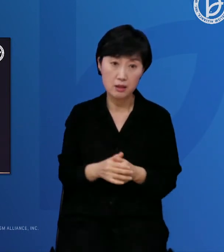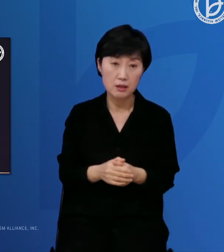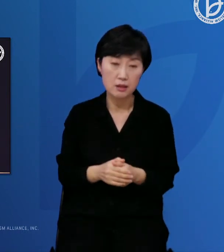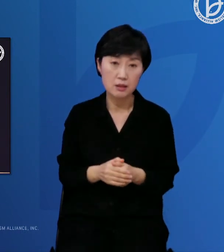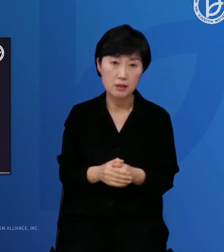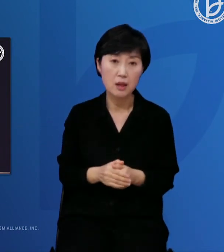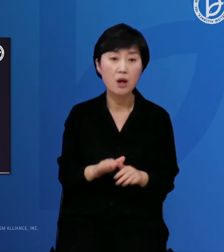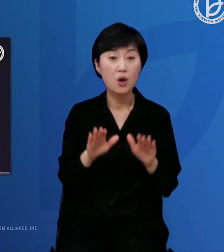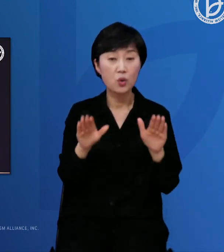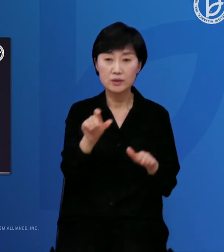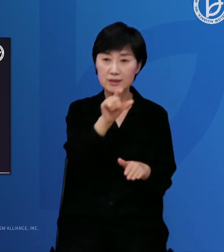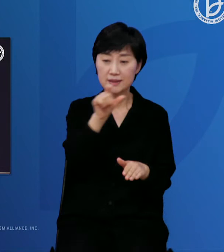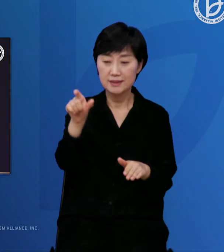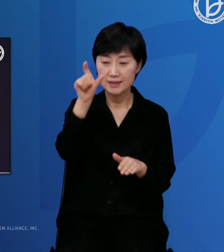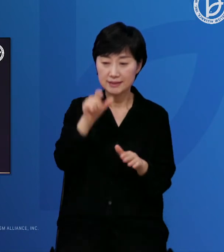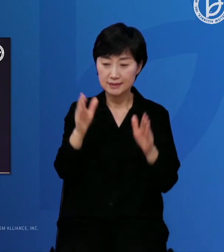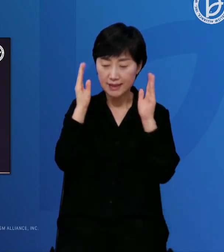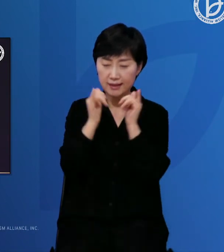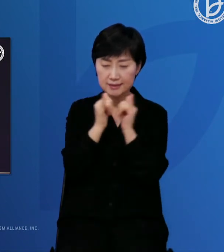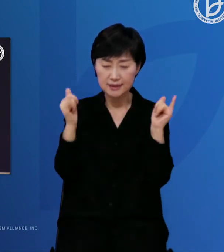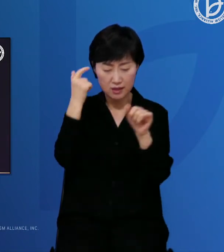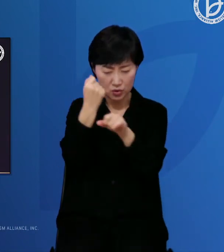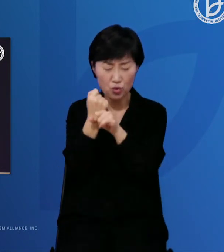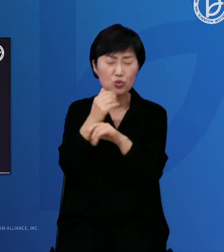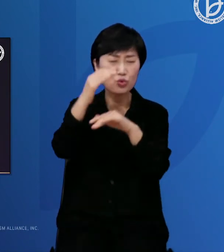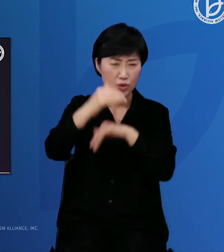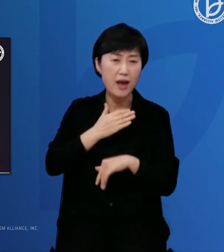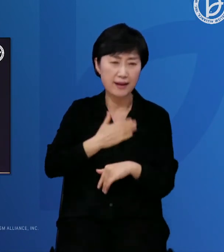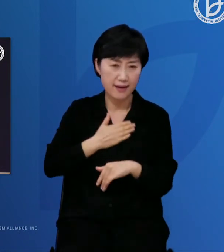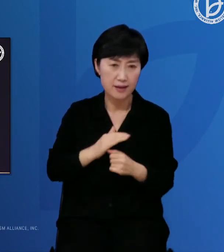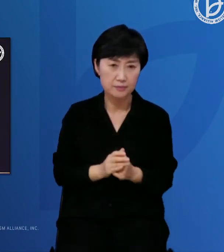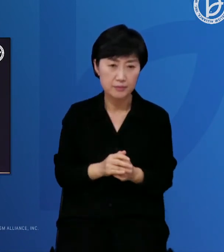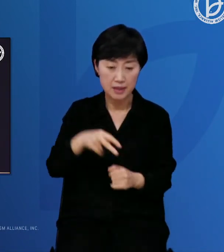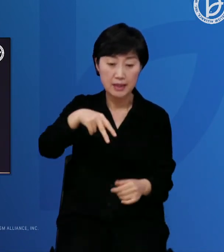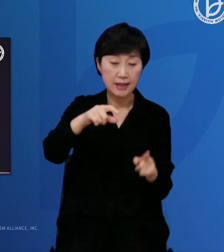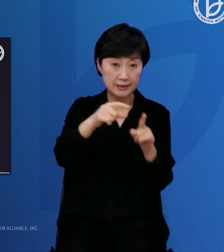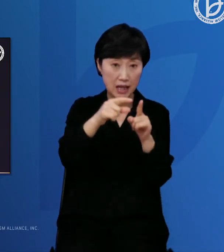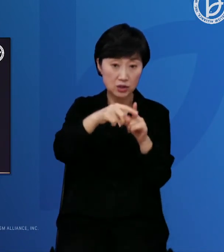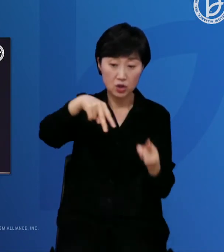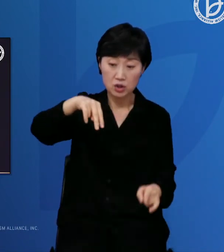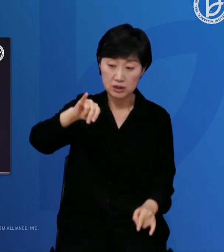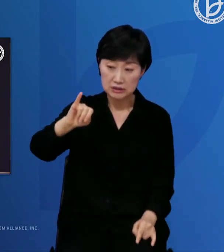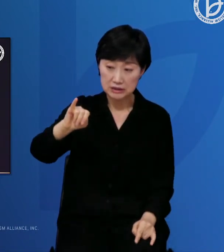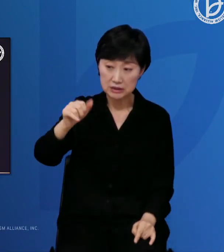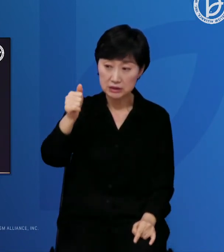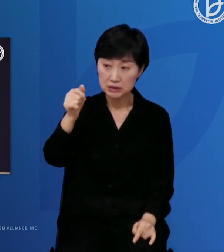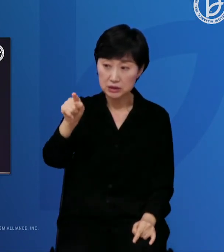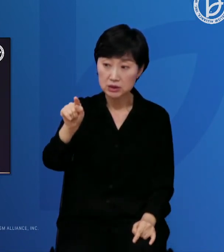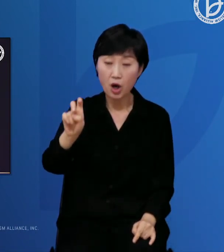우리 신학자들은 알겠습니다만은 시험이라고 해서 그 단어가 어떤 단어인가 하니까요,